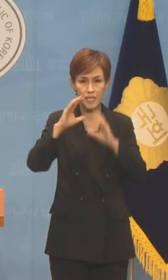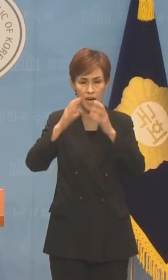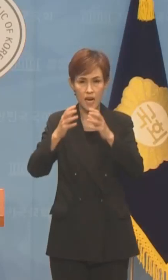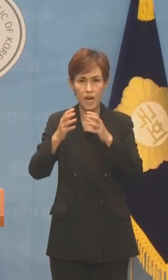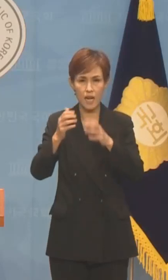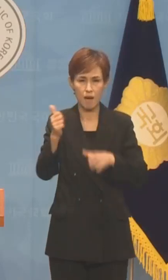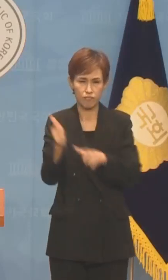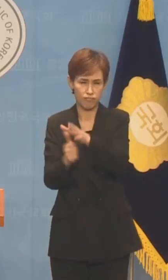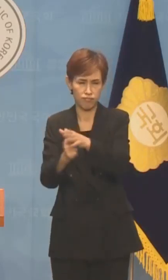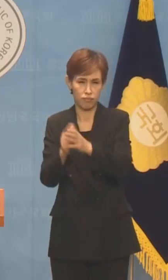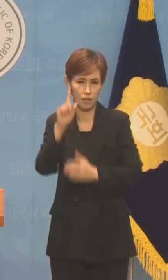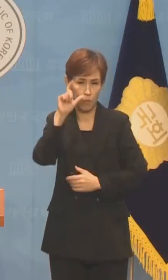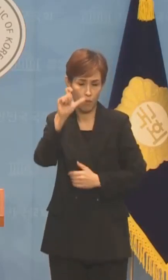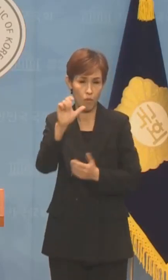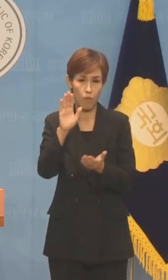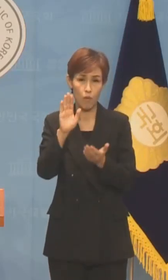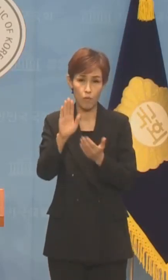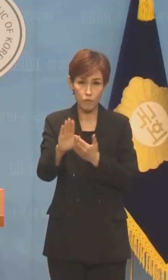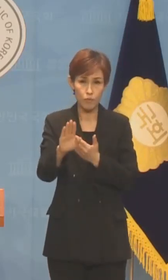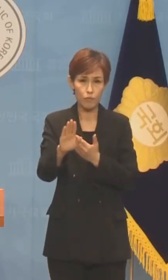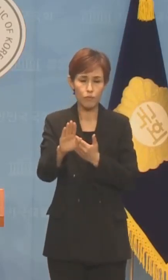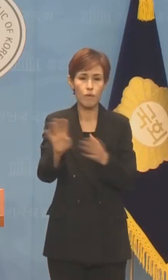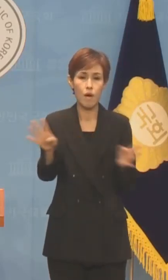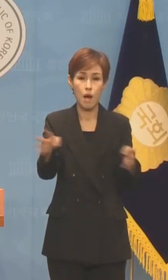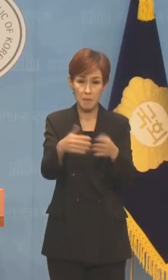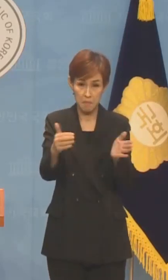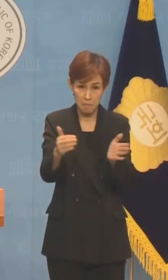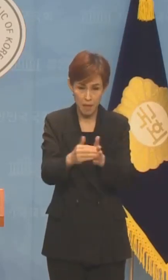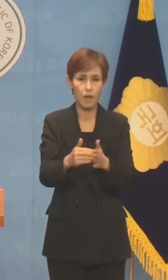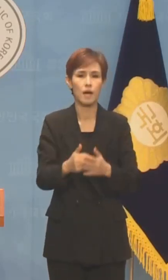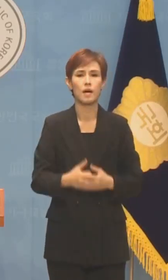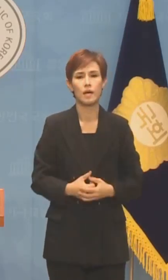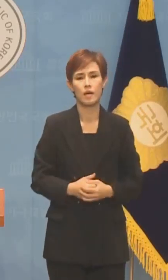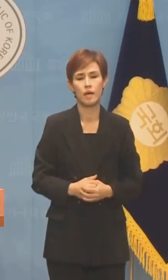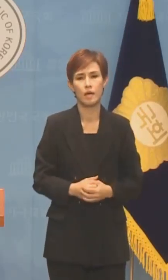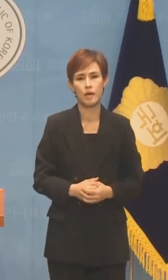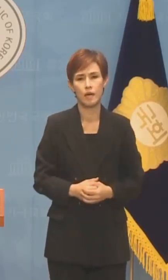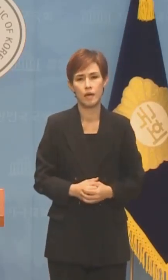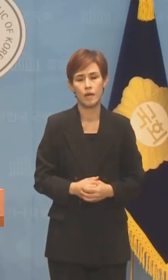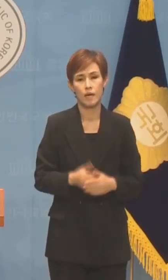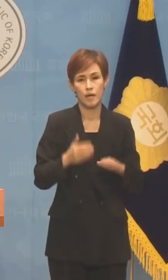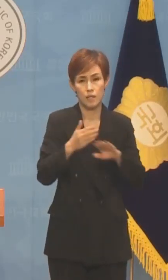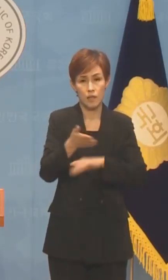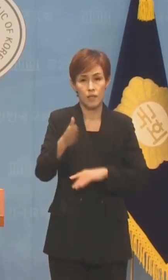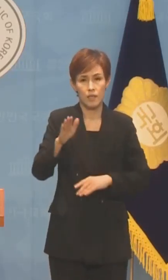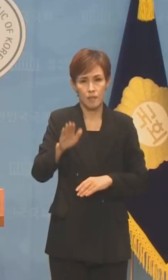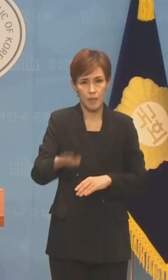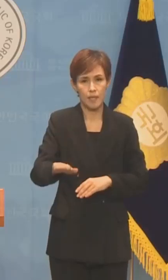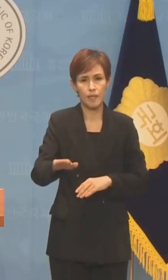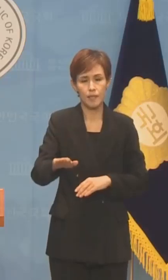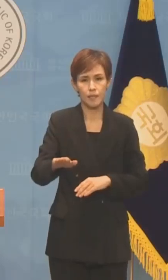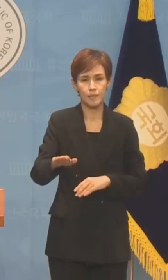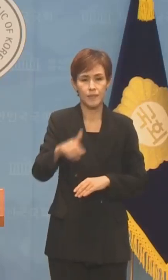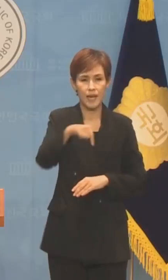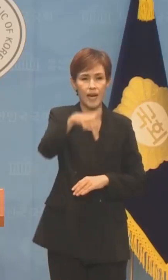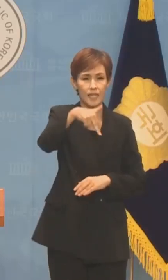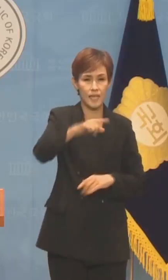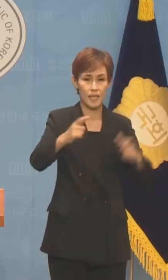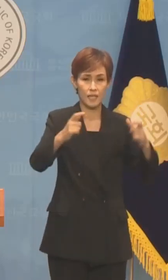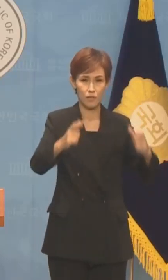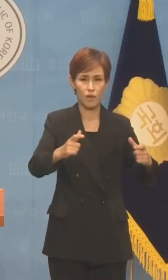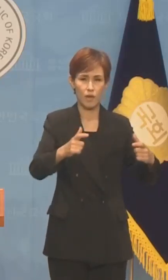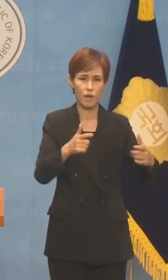만에 이스라엘과 하마스 간 휴전 협상이 타결되었습니다. 너무나 늦었지만 이제라도 가자지구의